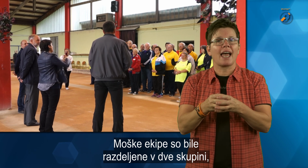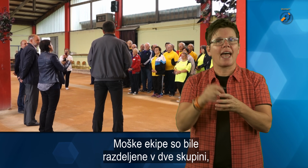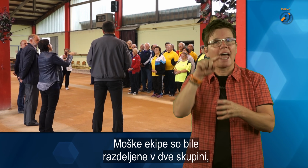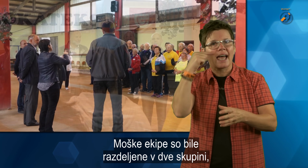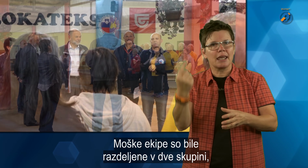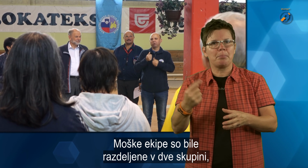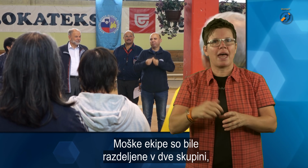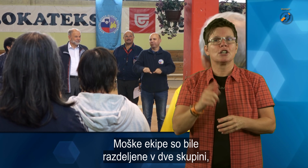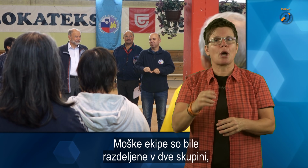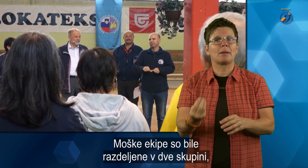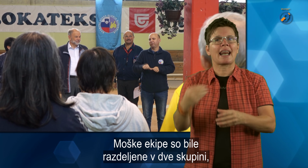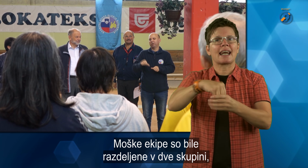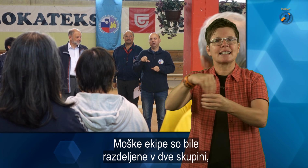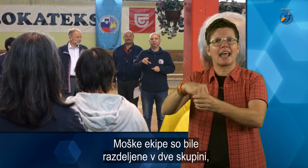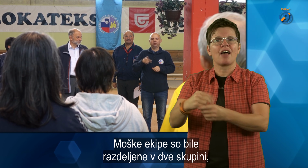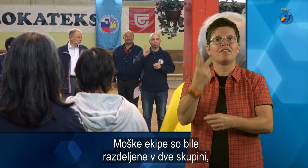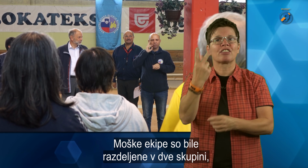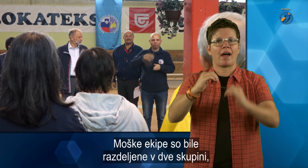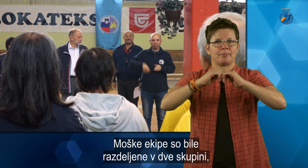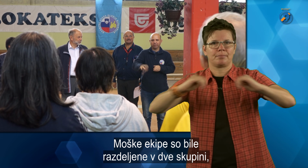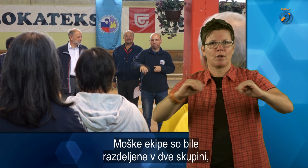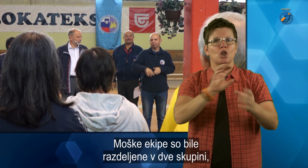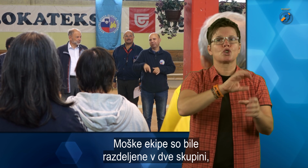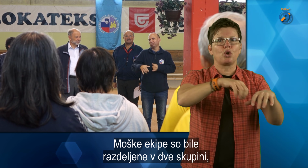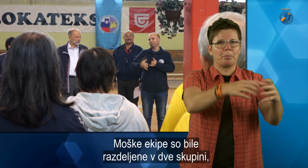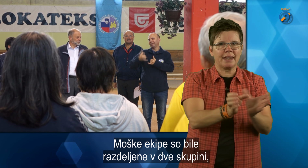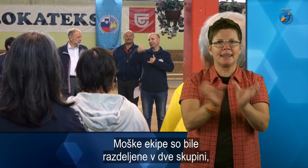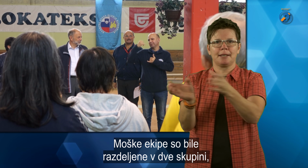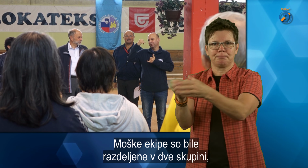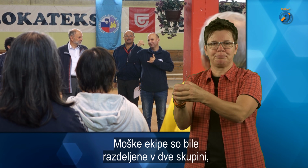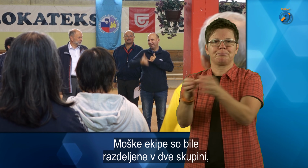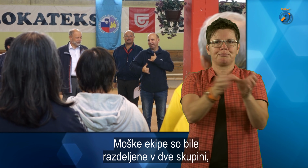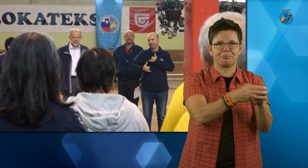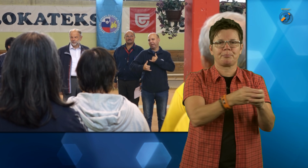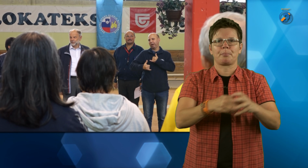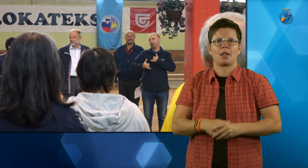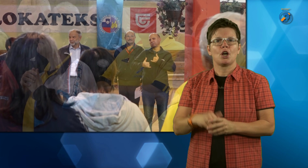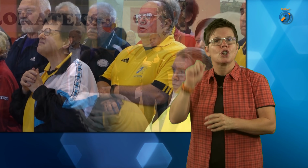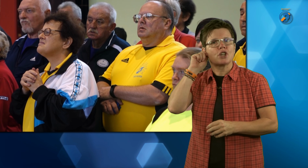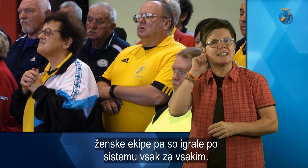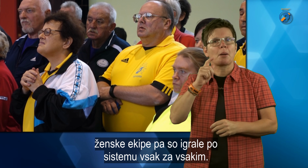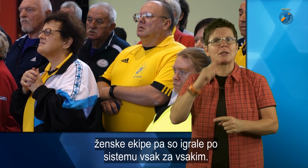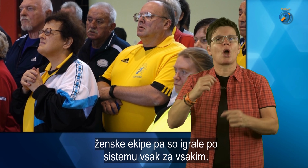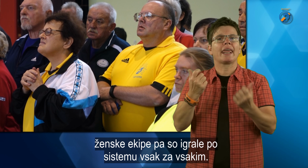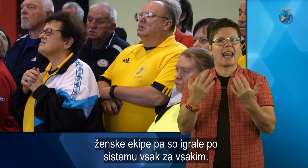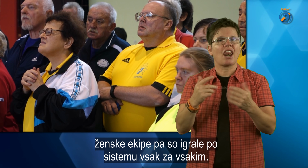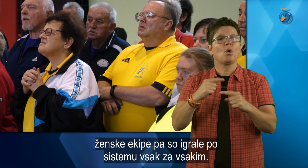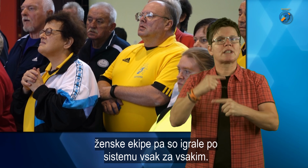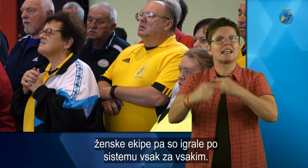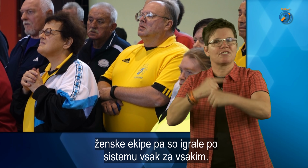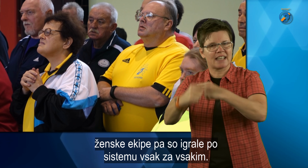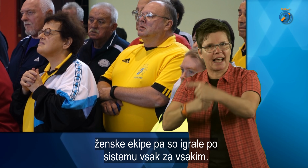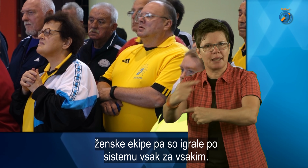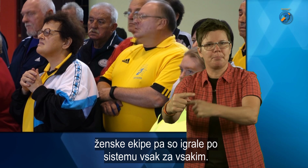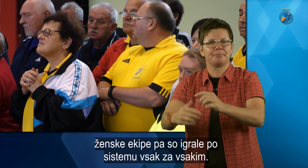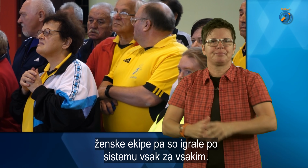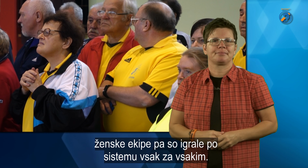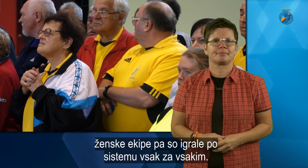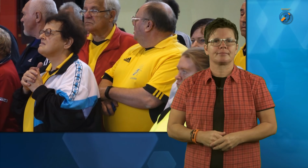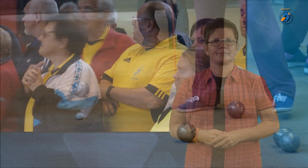Moške ekipe so bile razdeljene v 2 skupini, ženske ekipe pa so igrale po sistemu vsaka z vsakim.